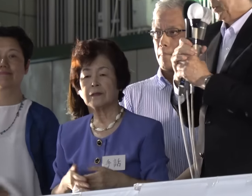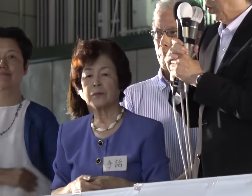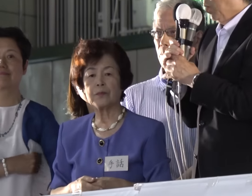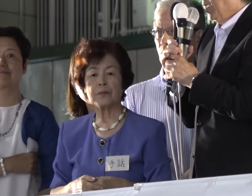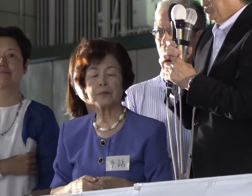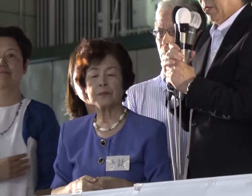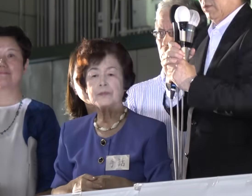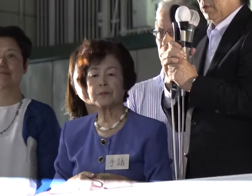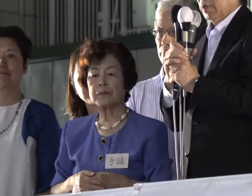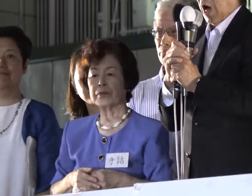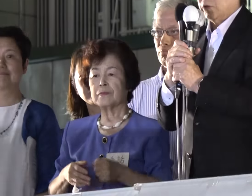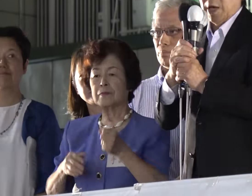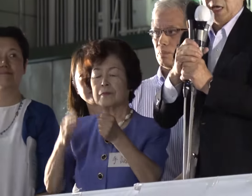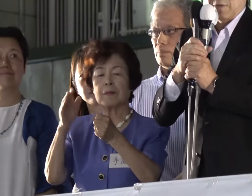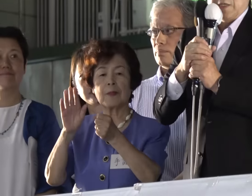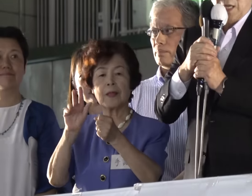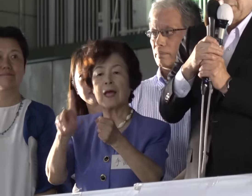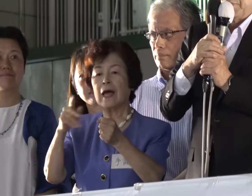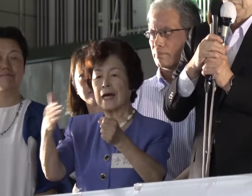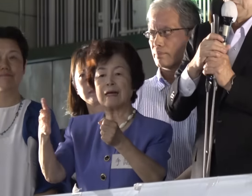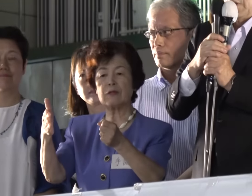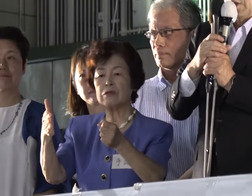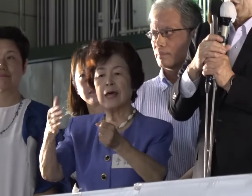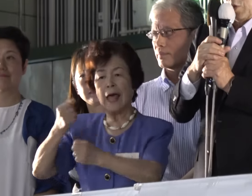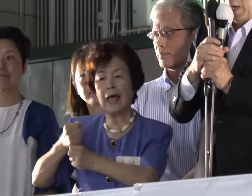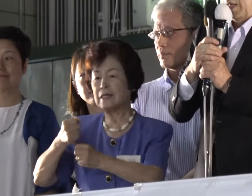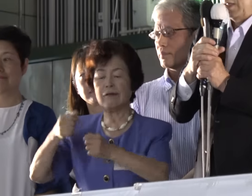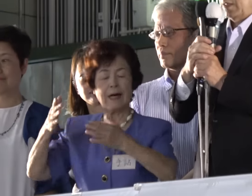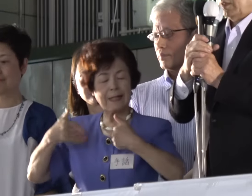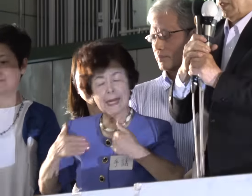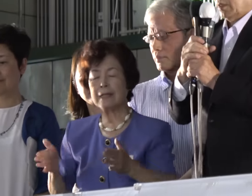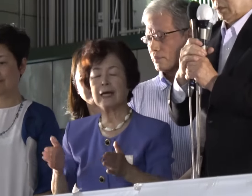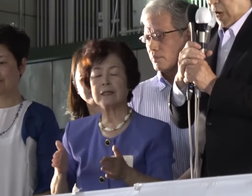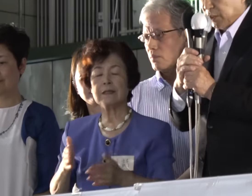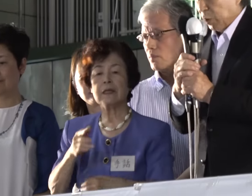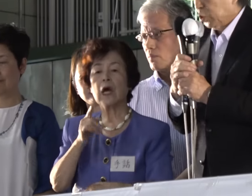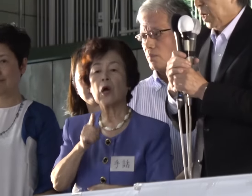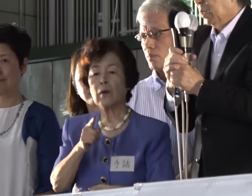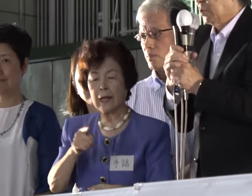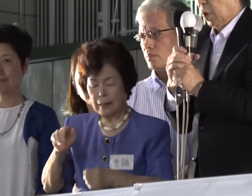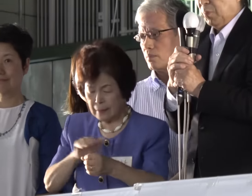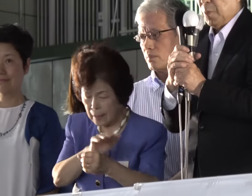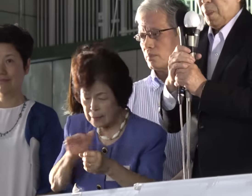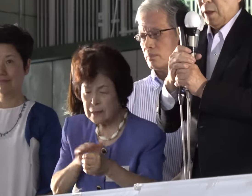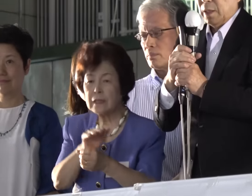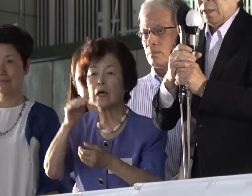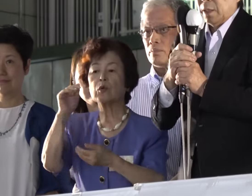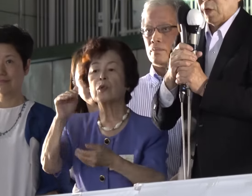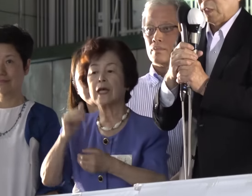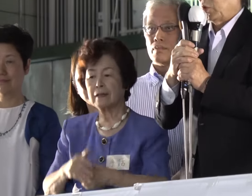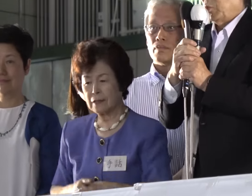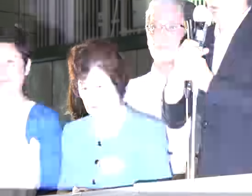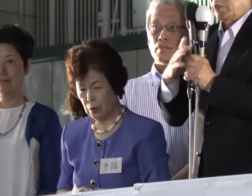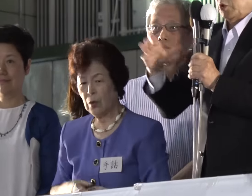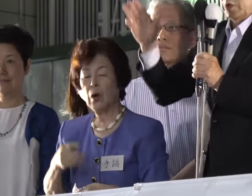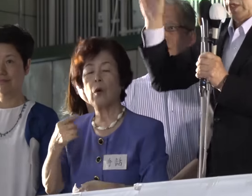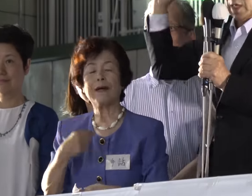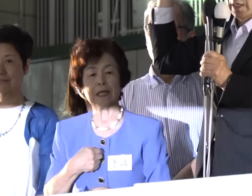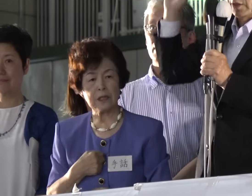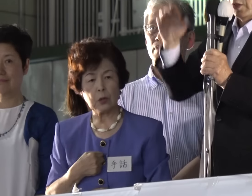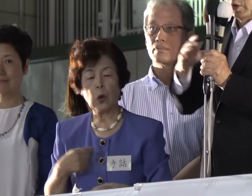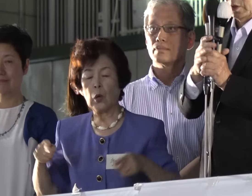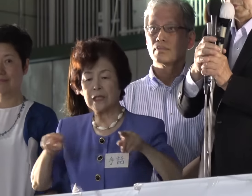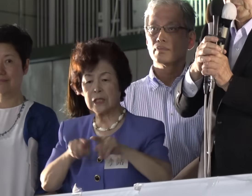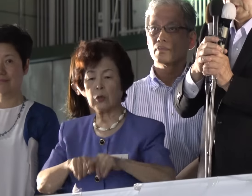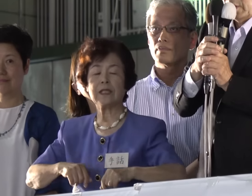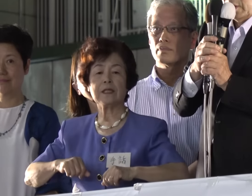核武装はいらない、核兵器はいらない。これは大事なことなんですよ。私と今一緒に戦